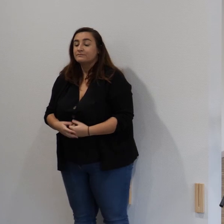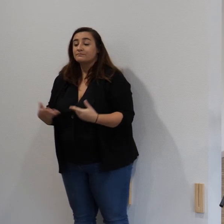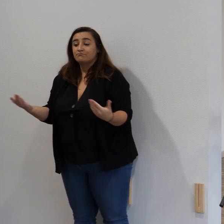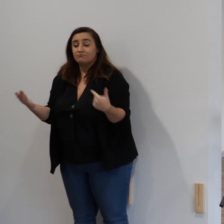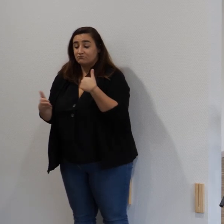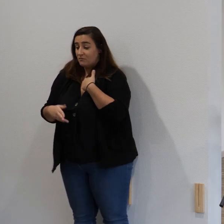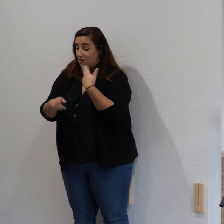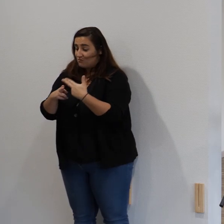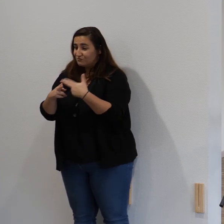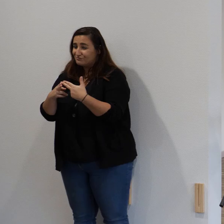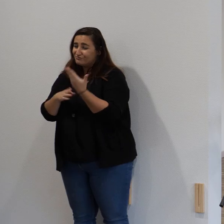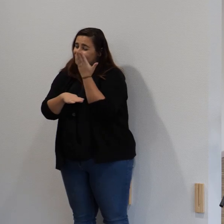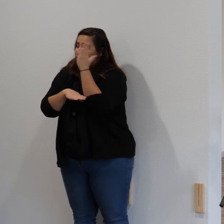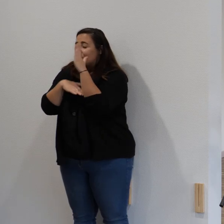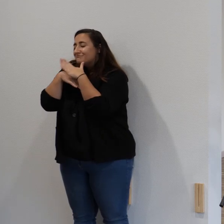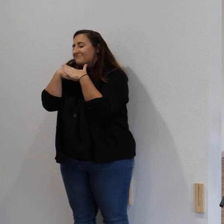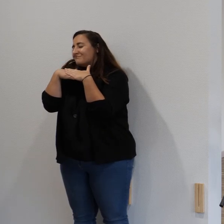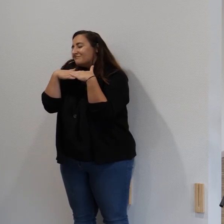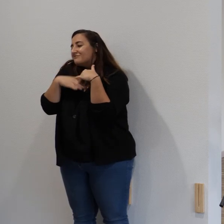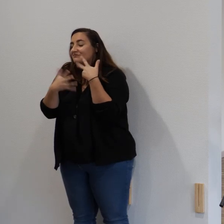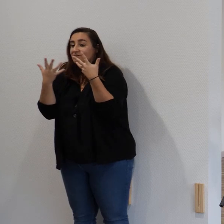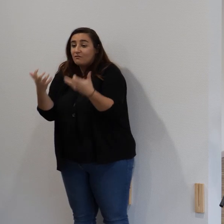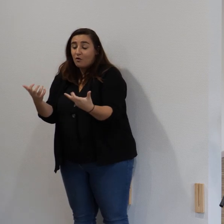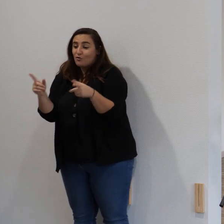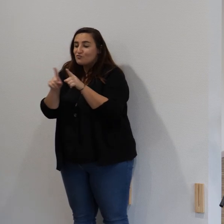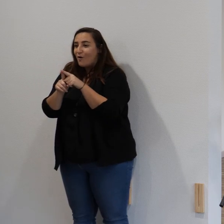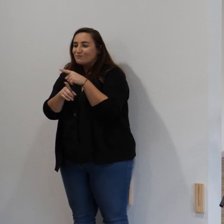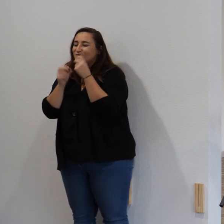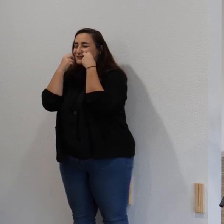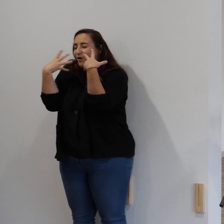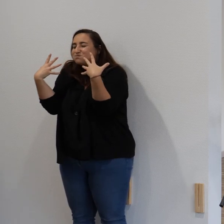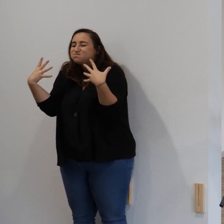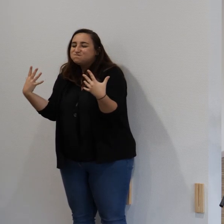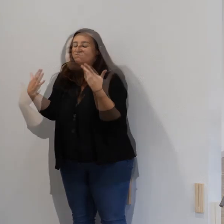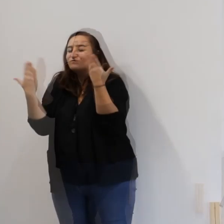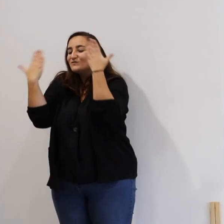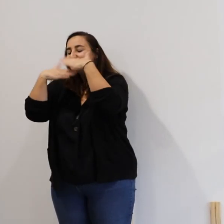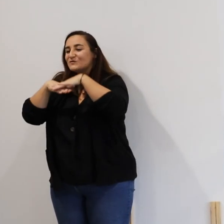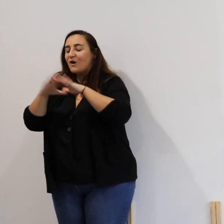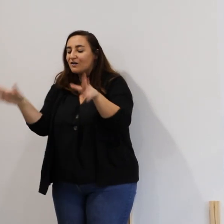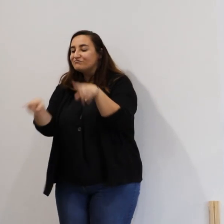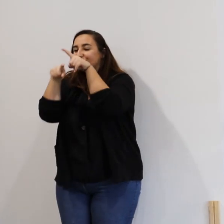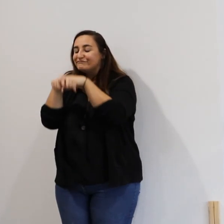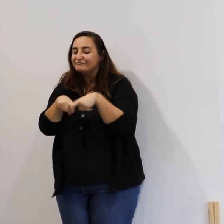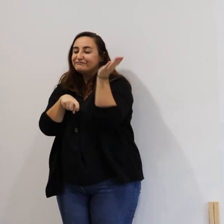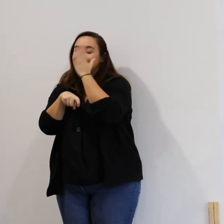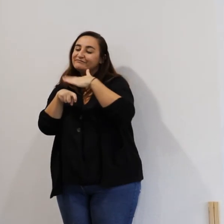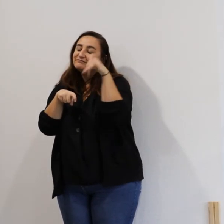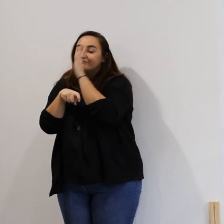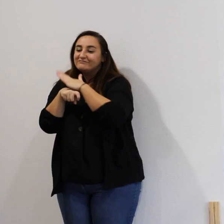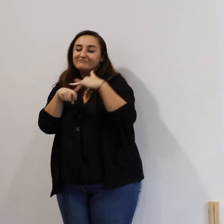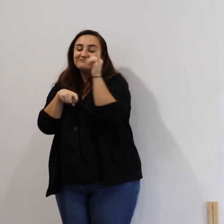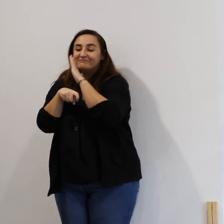J'aurais aimé un nom plus doux. Un nom de bon matou, comme ceux que l'on caresse au coin du feu. Le soir, sur ses